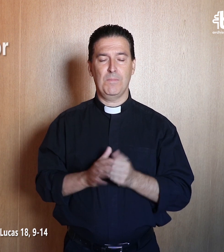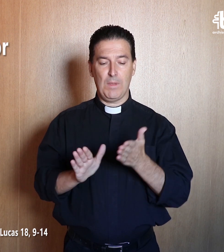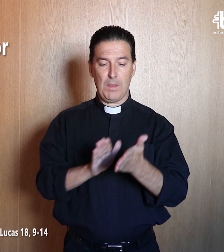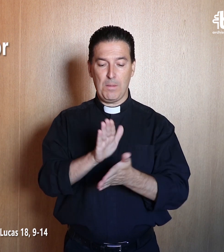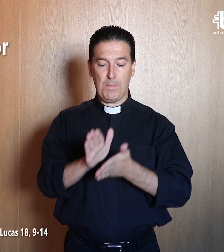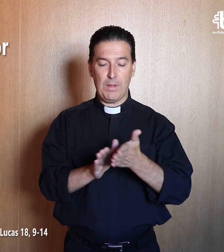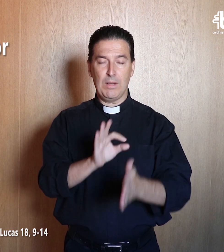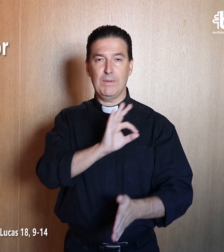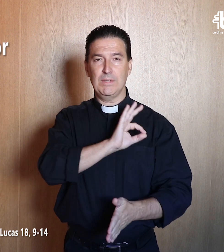Palabra del Señor